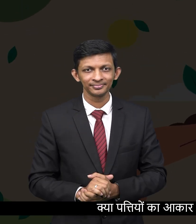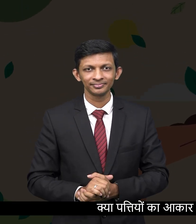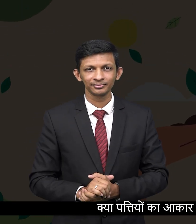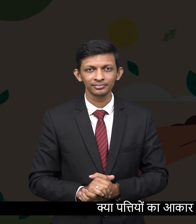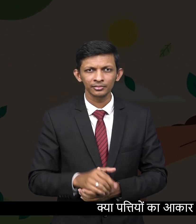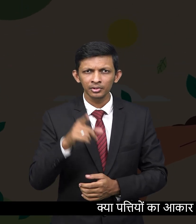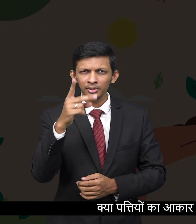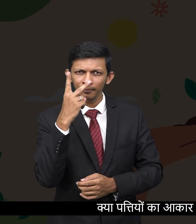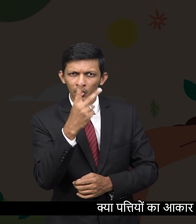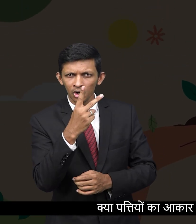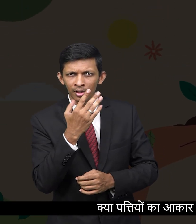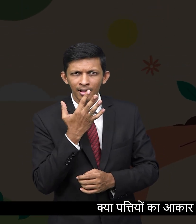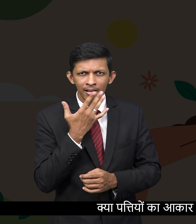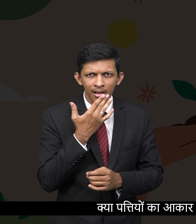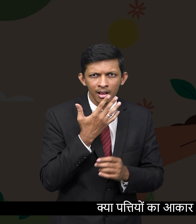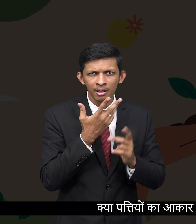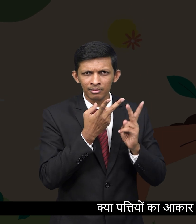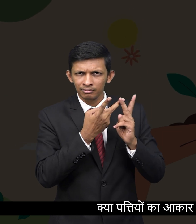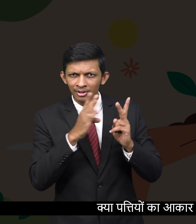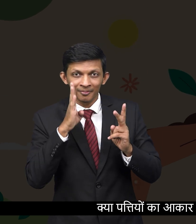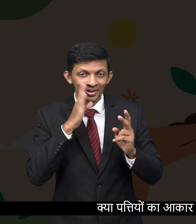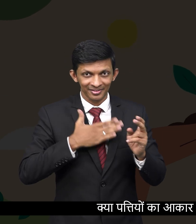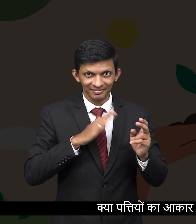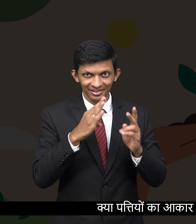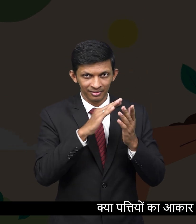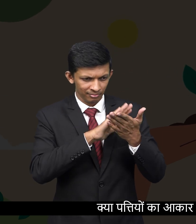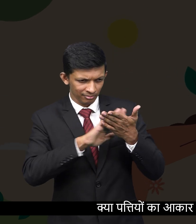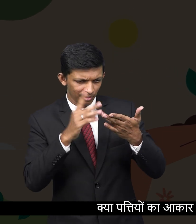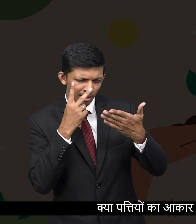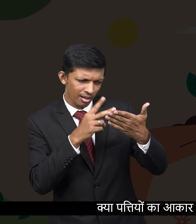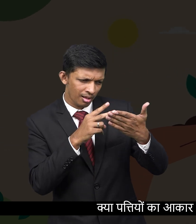क्या पत्तियों का आकार और रंग एक जैसा दिखता है?